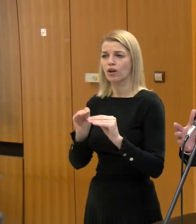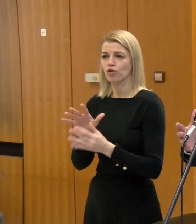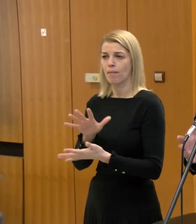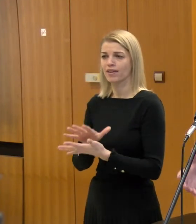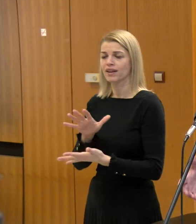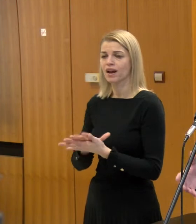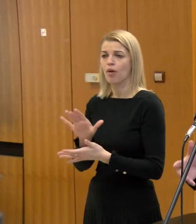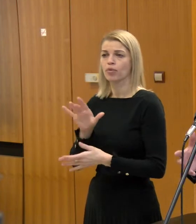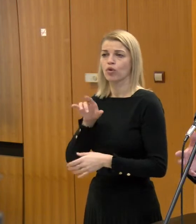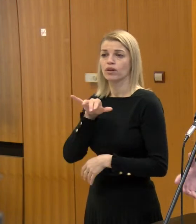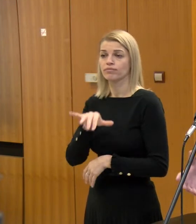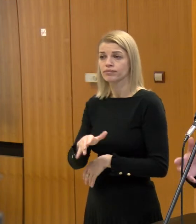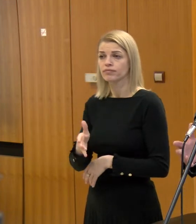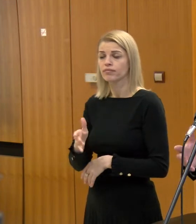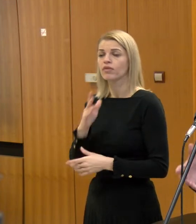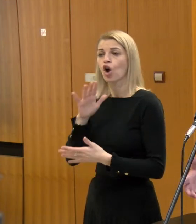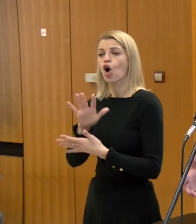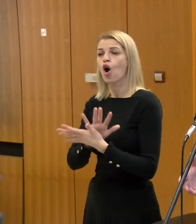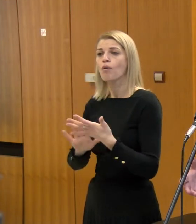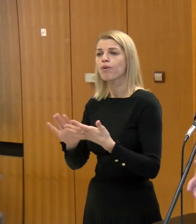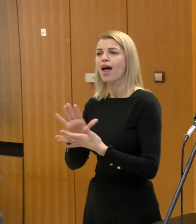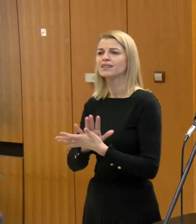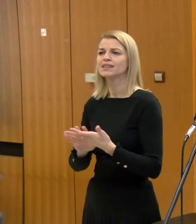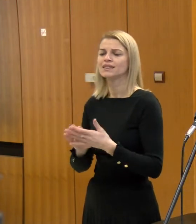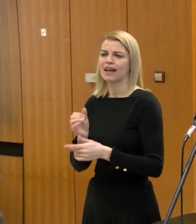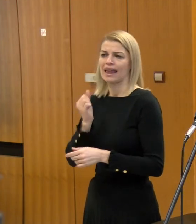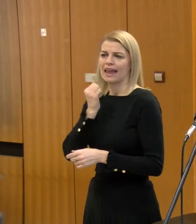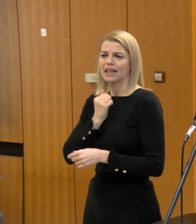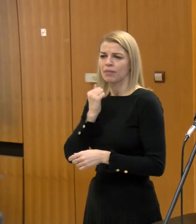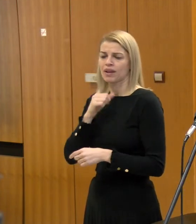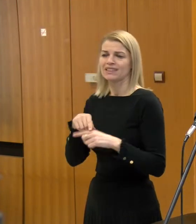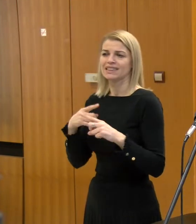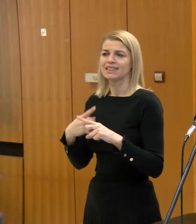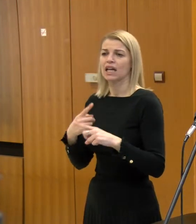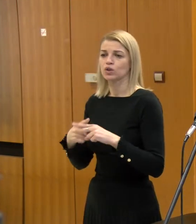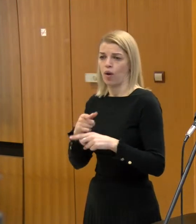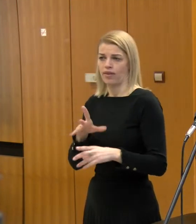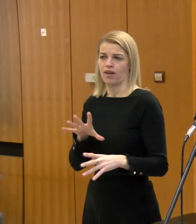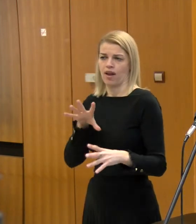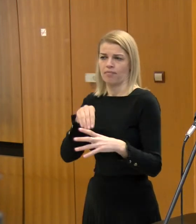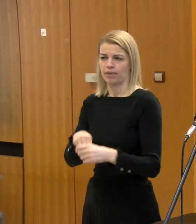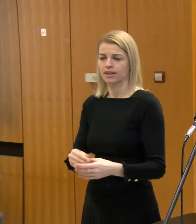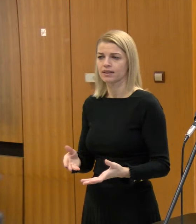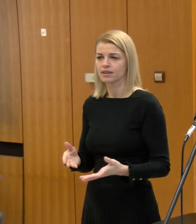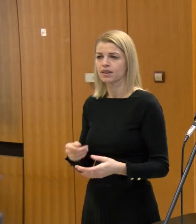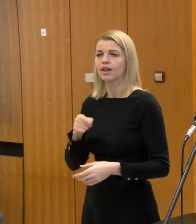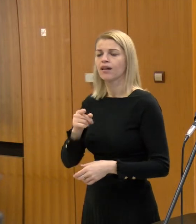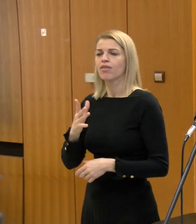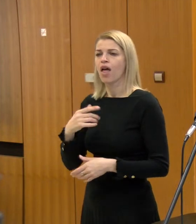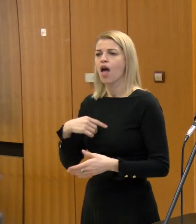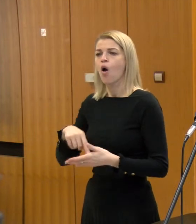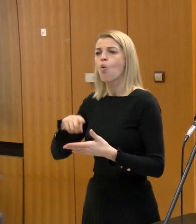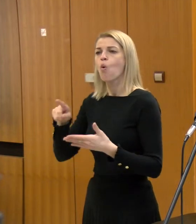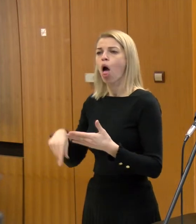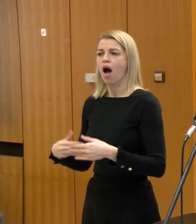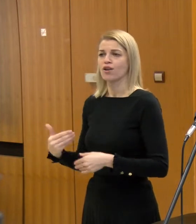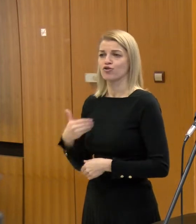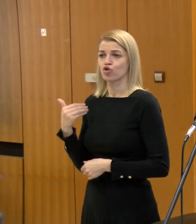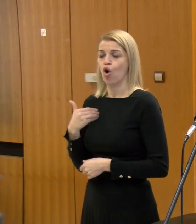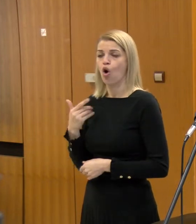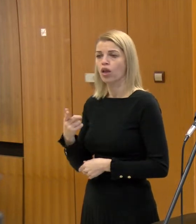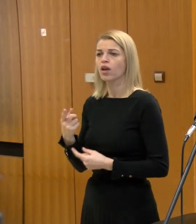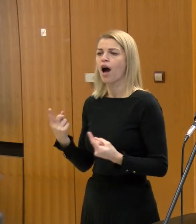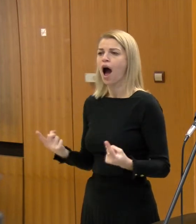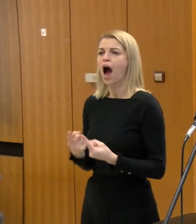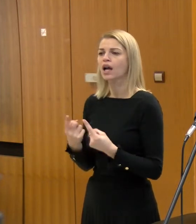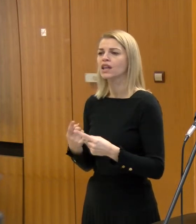materiálom, ktorým je, že v oblasti intimity, ku ktorej sexualita určite patrí, nie je úlohou školy